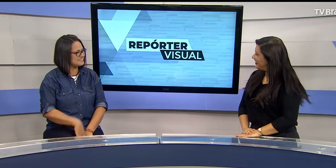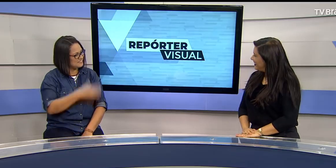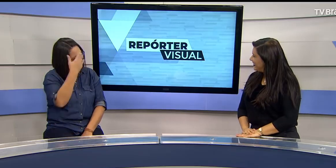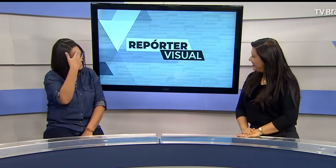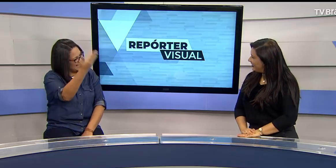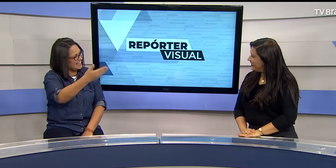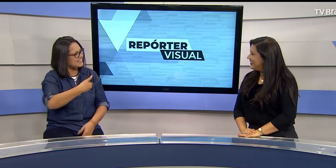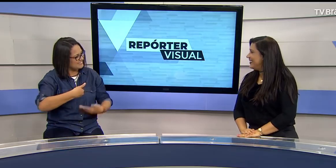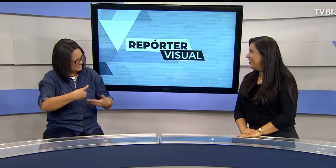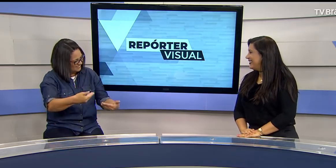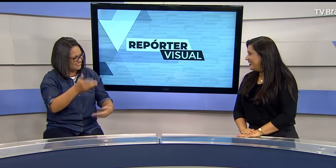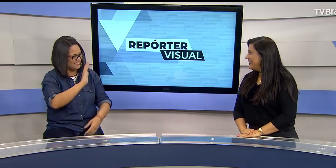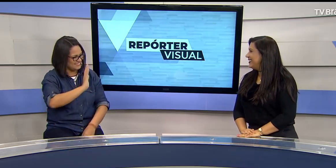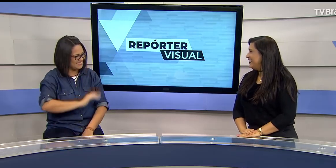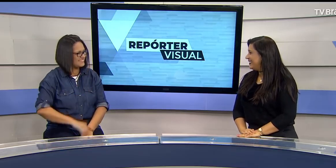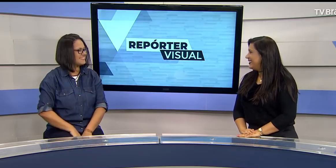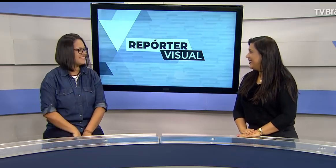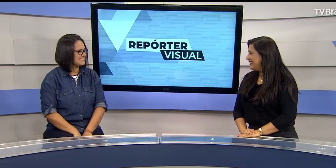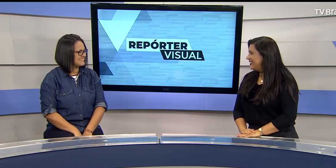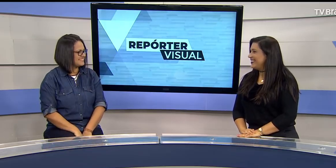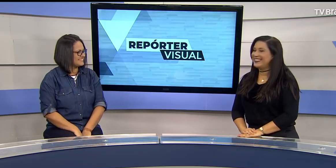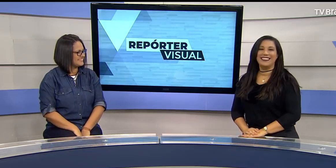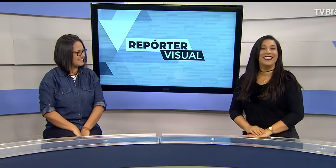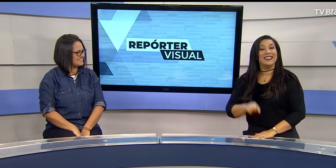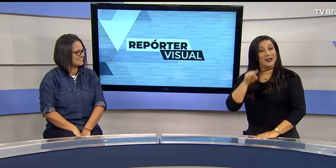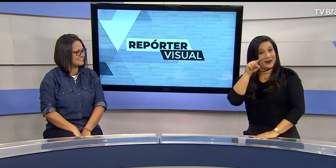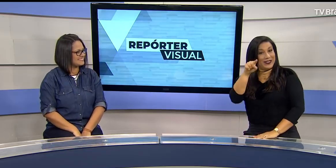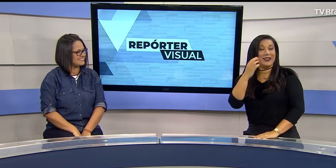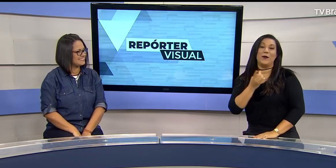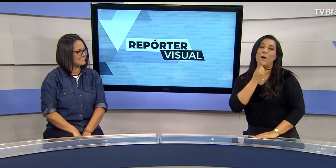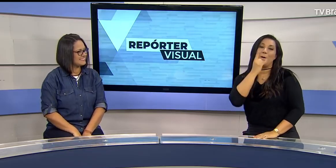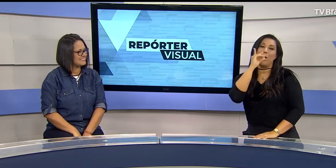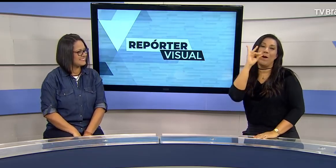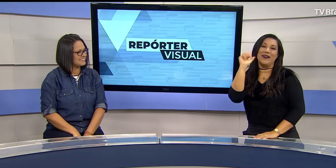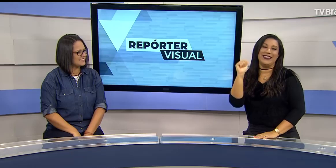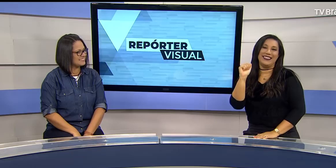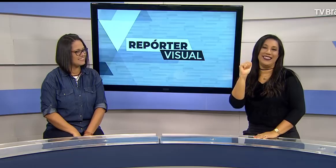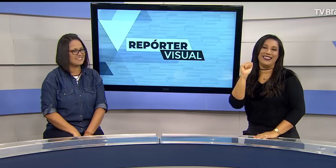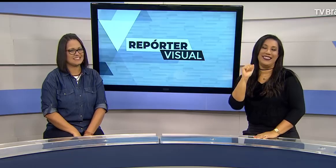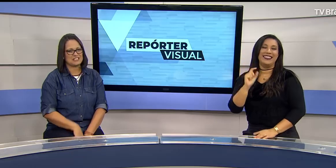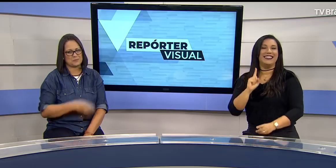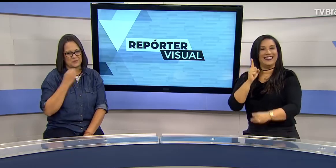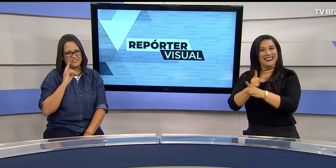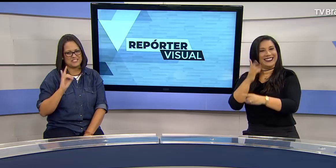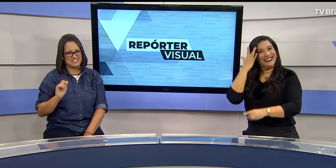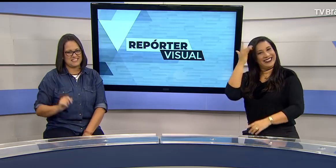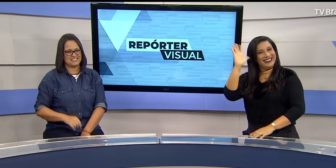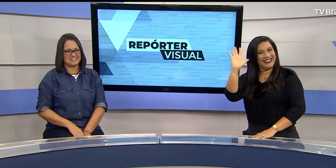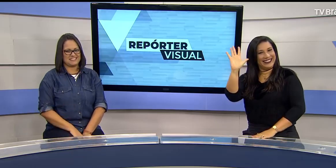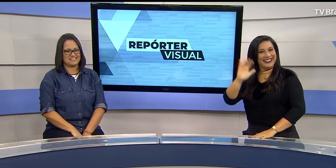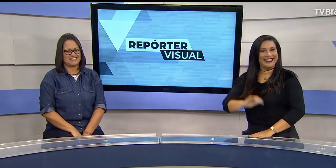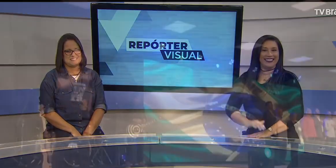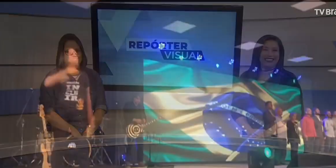Muito obrigada pelo convite. E para você, um bom dia. Tchau!